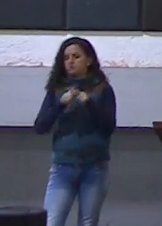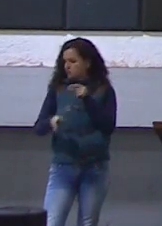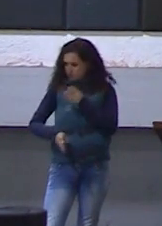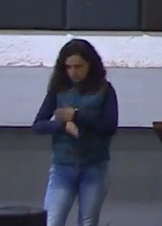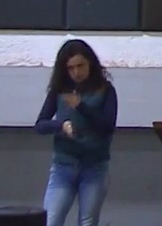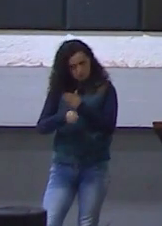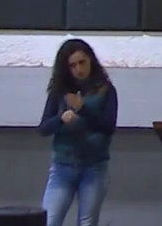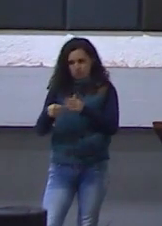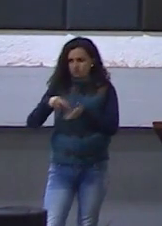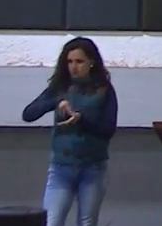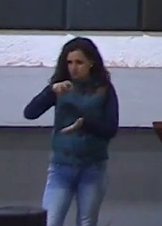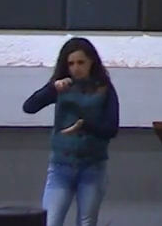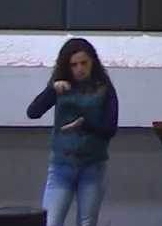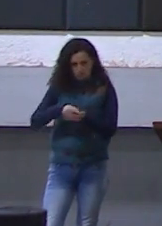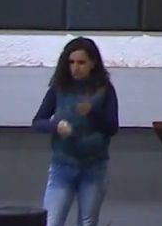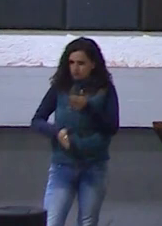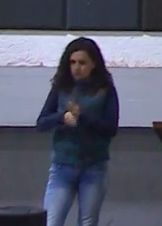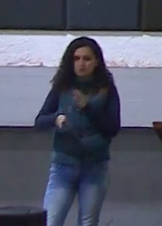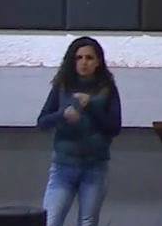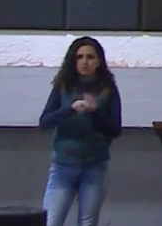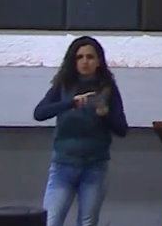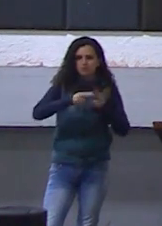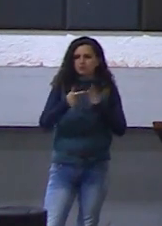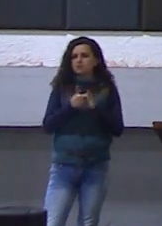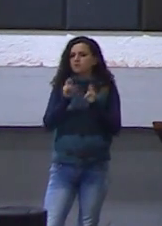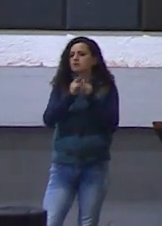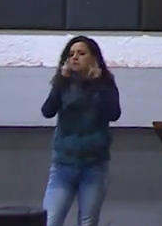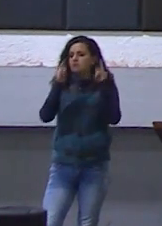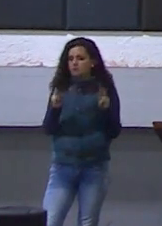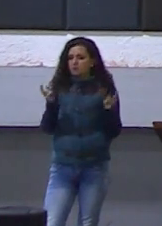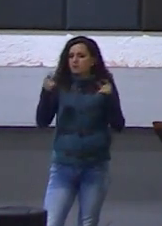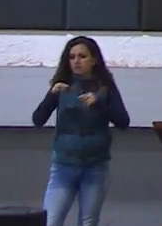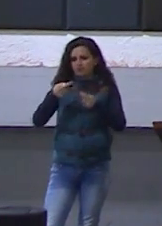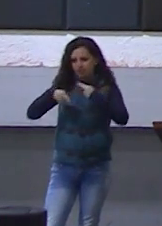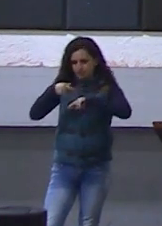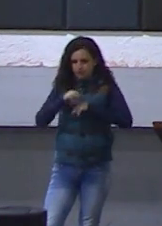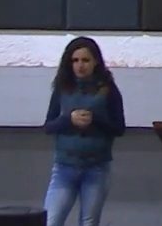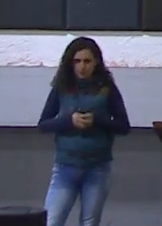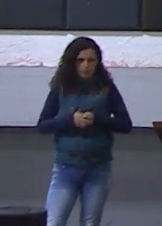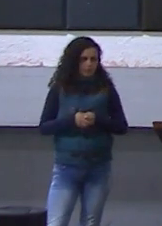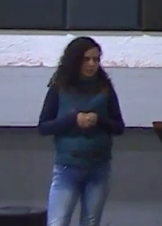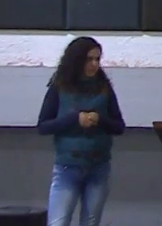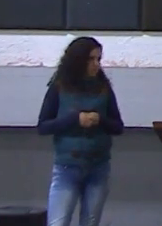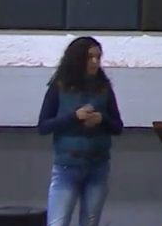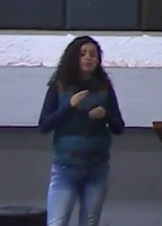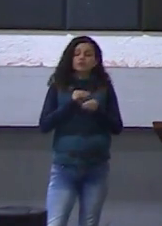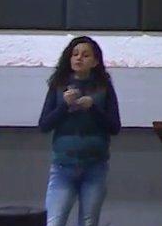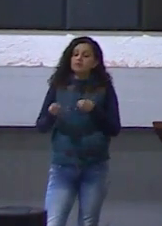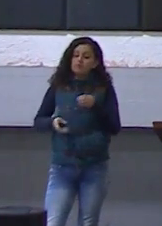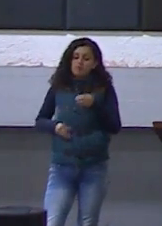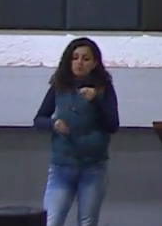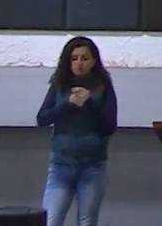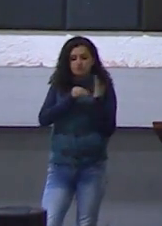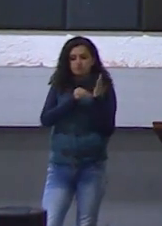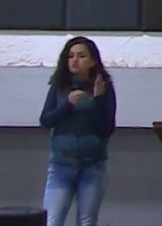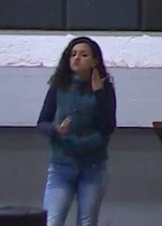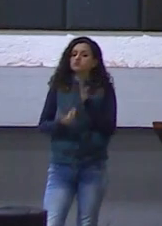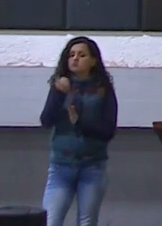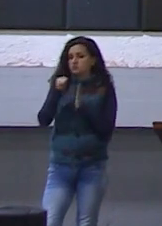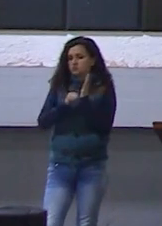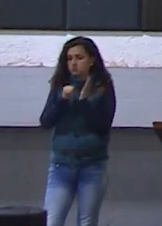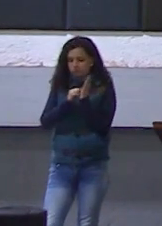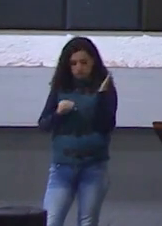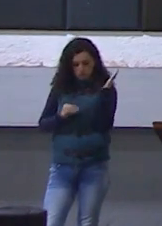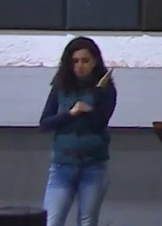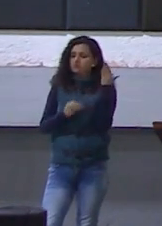tradición junto con lo relacionado en campamentos y recreación se introdujeron nuevas asignaturas